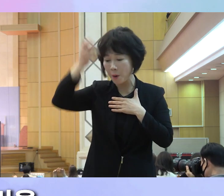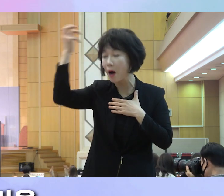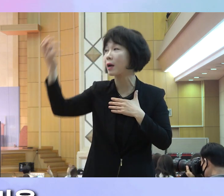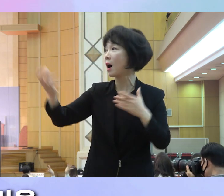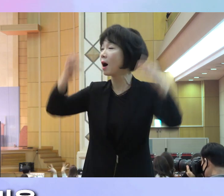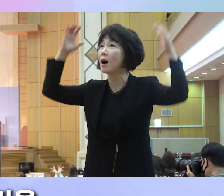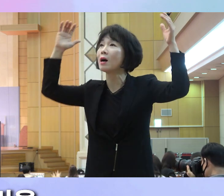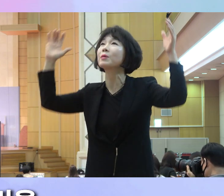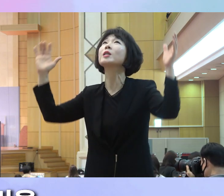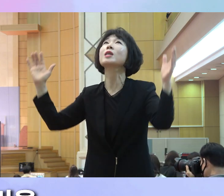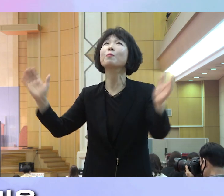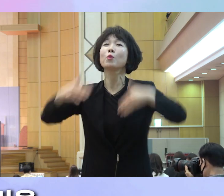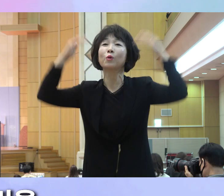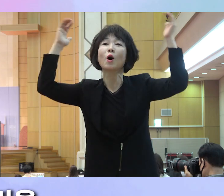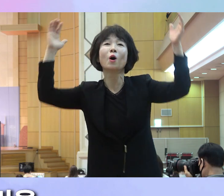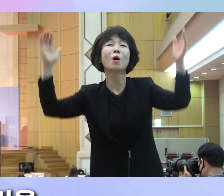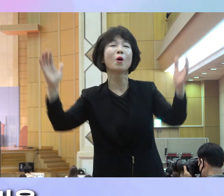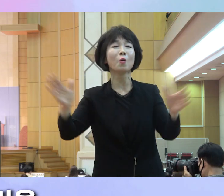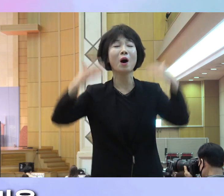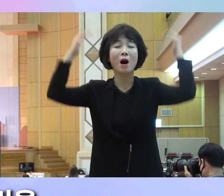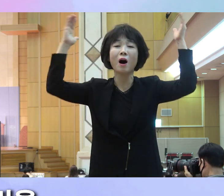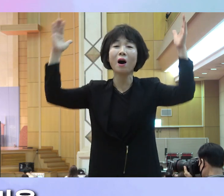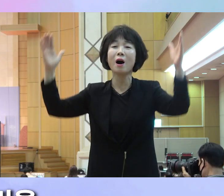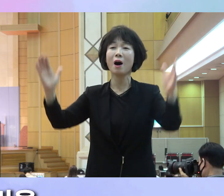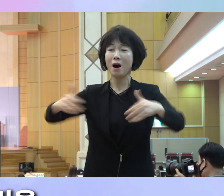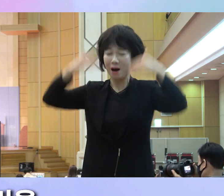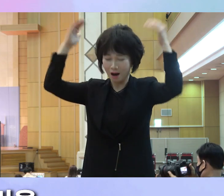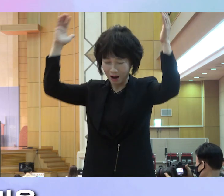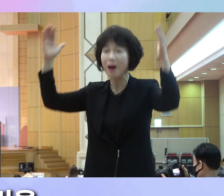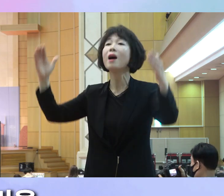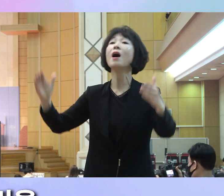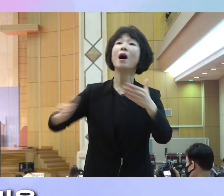성령의 바람 이제 불어와.